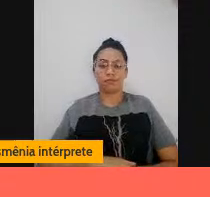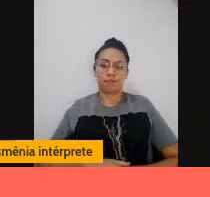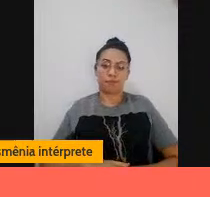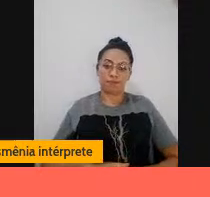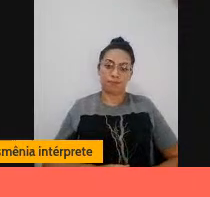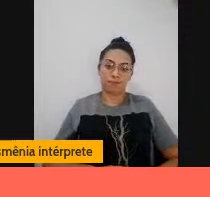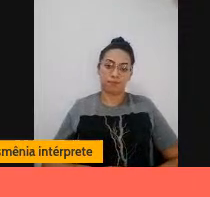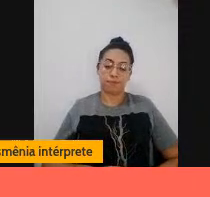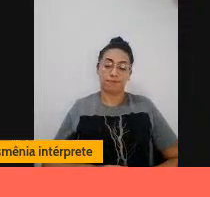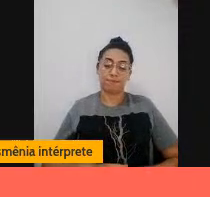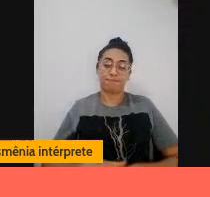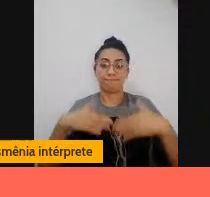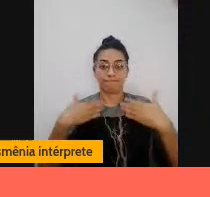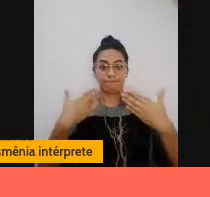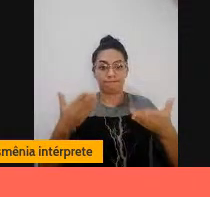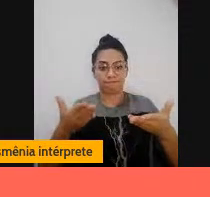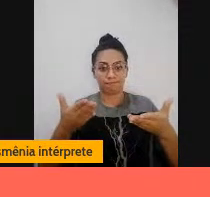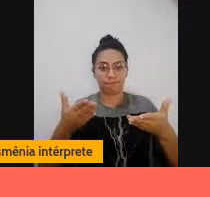Então,